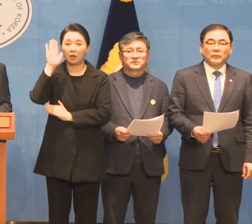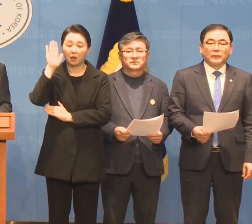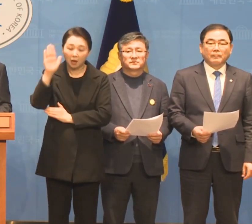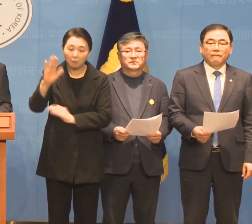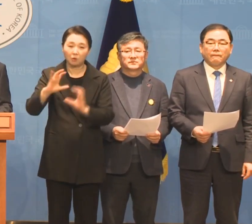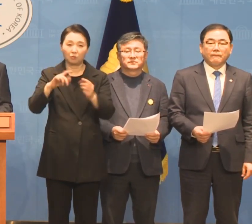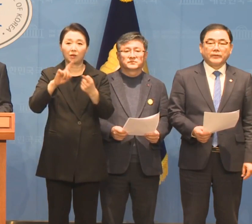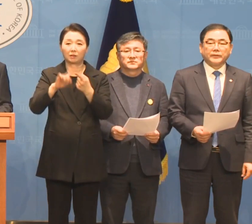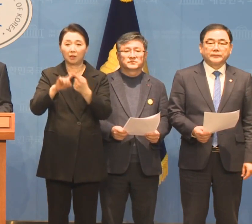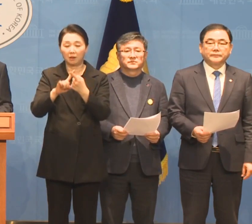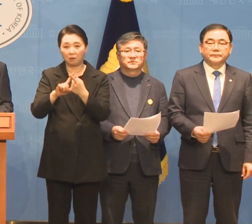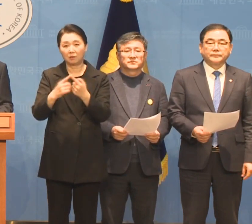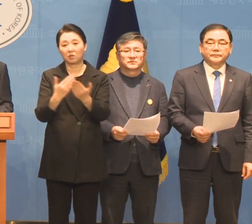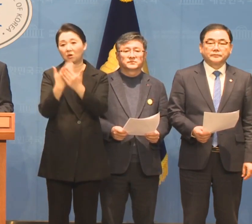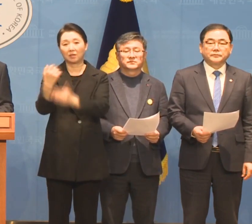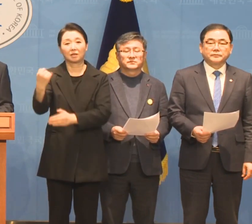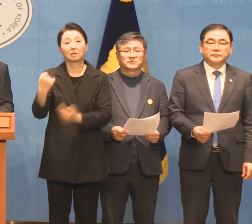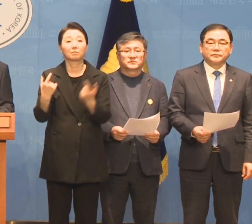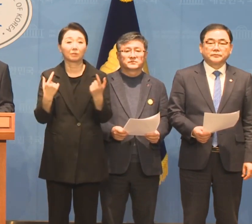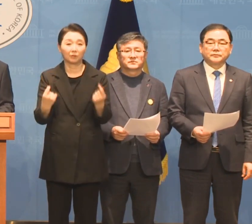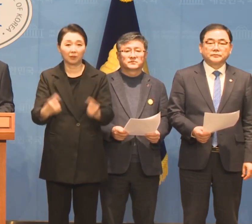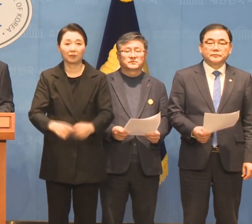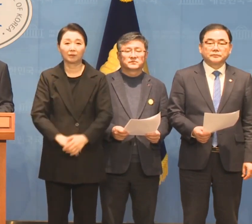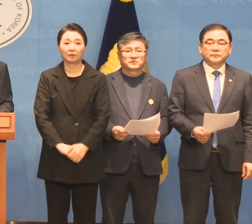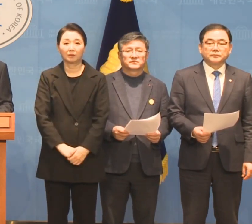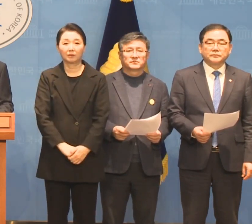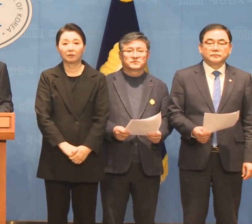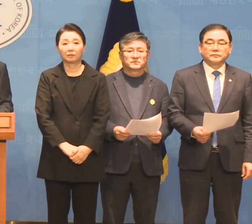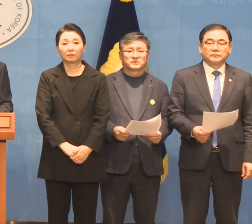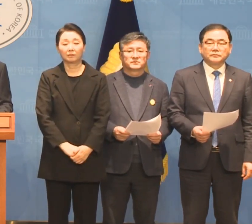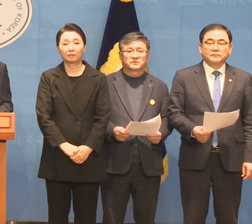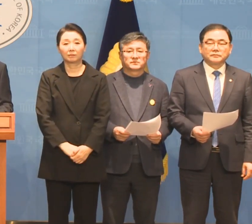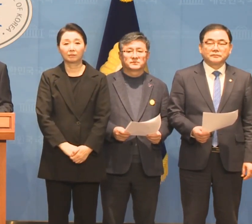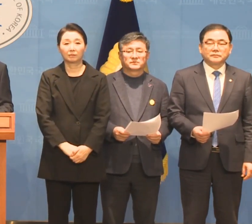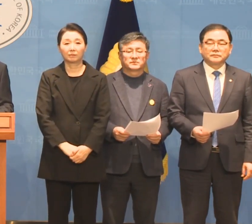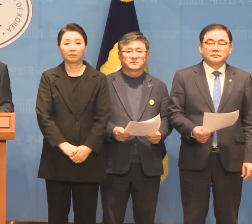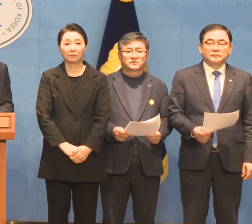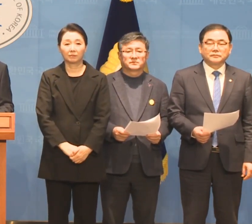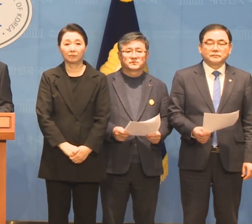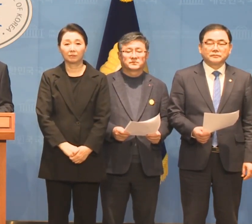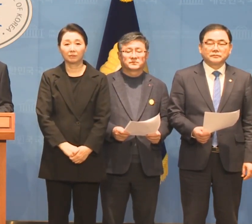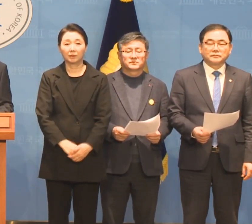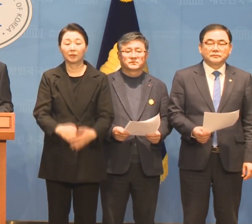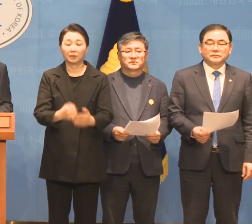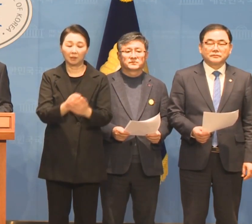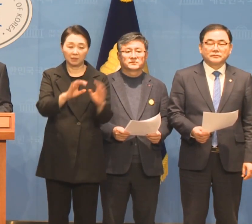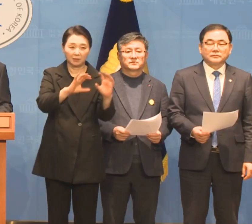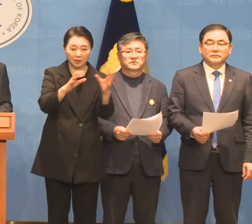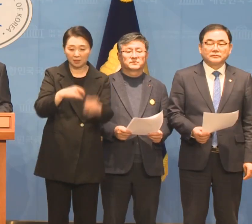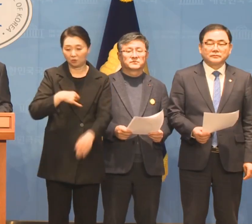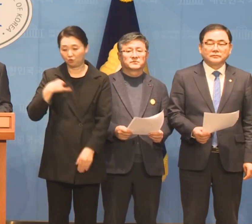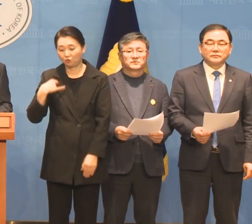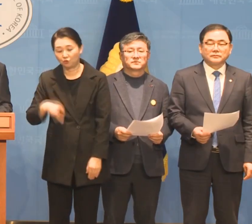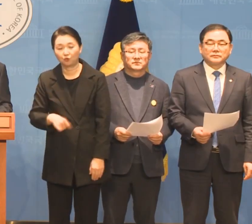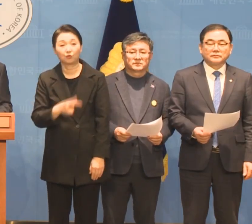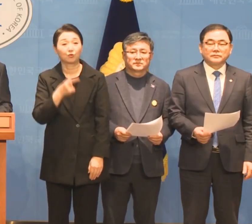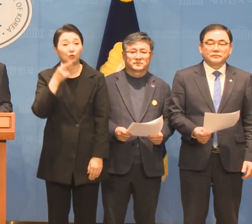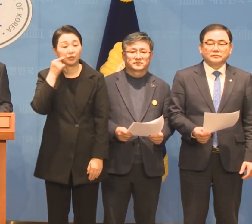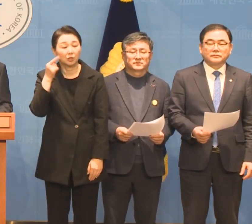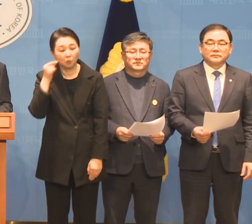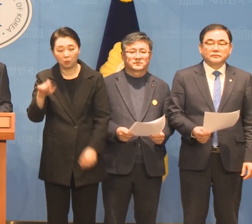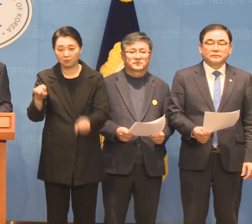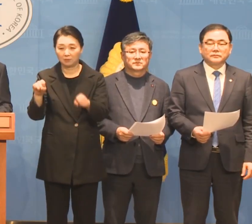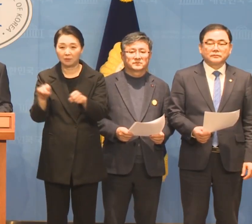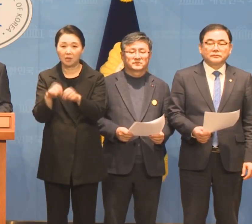경쟁력의 바로미터가 되는 그런 시대를 살고 있는데, 그래서 각국에서 중국, 일본,